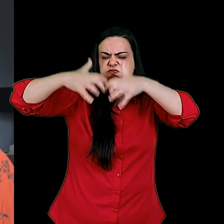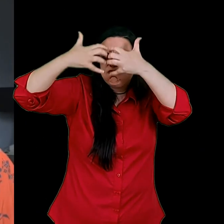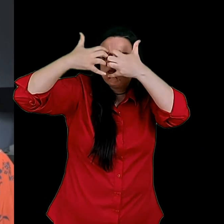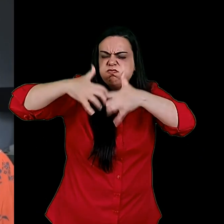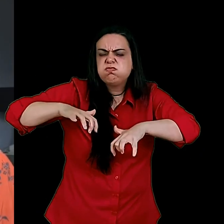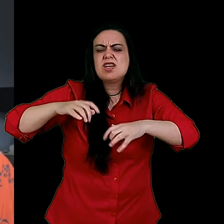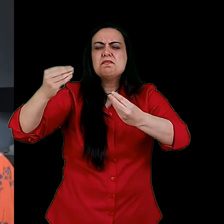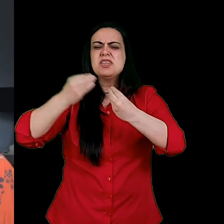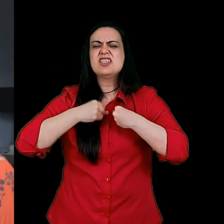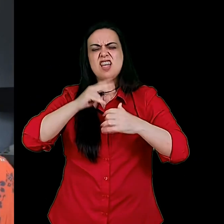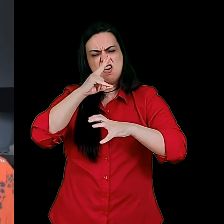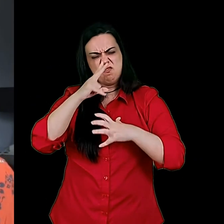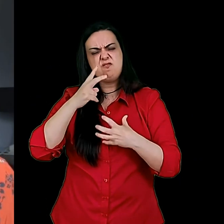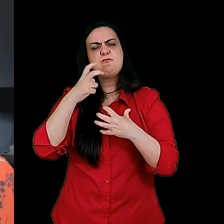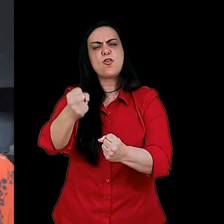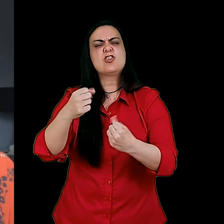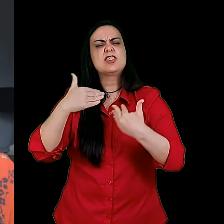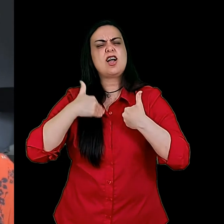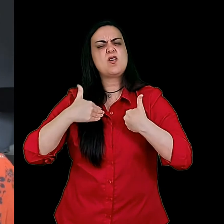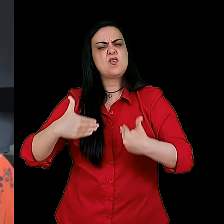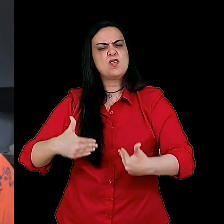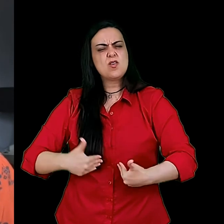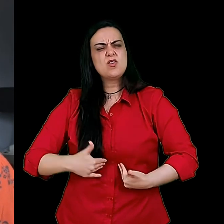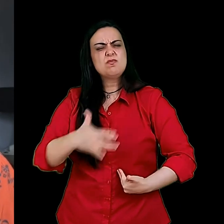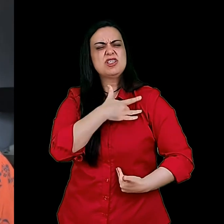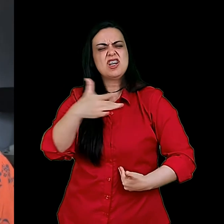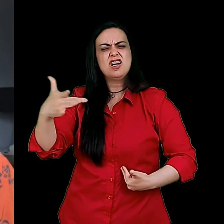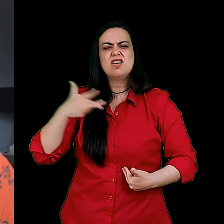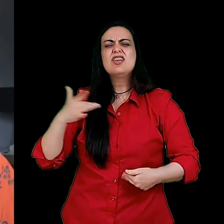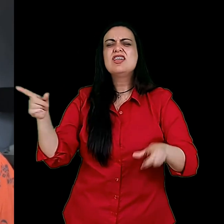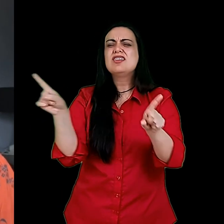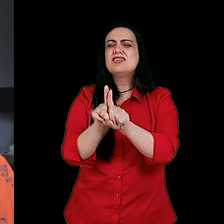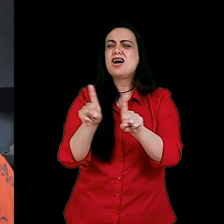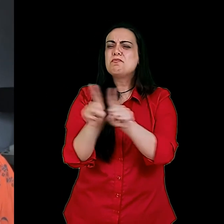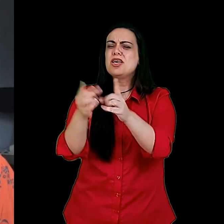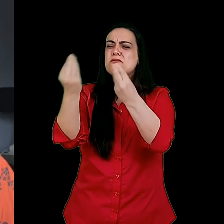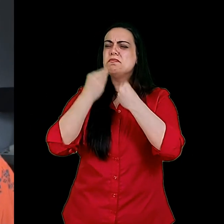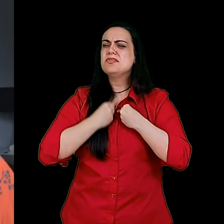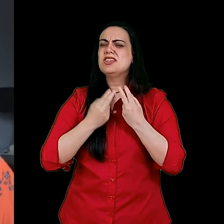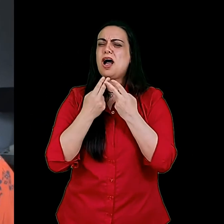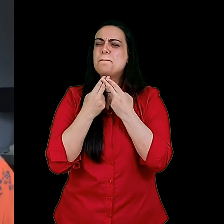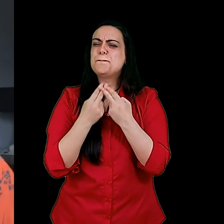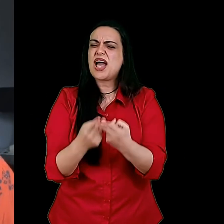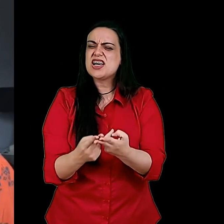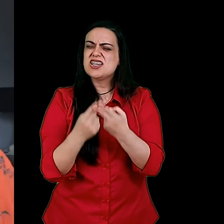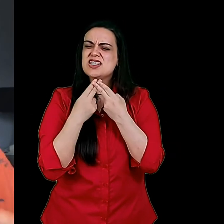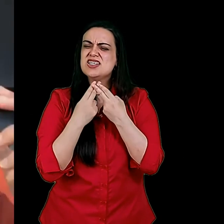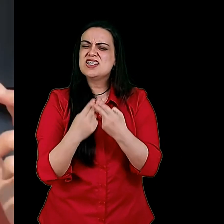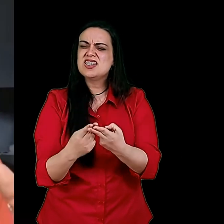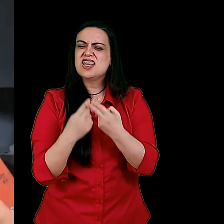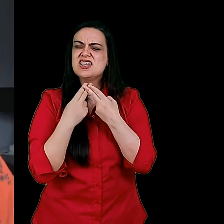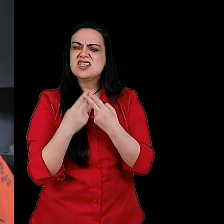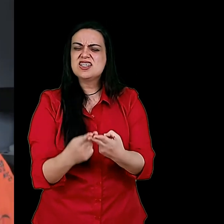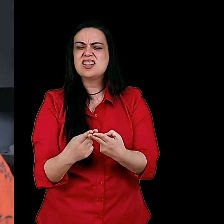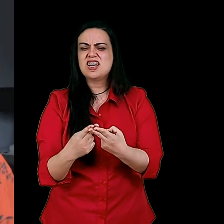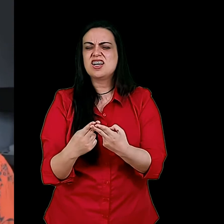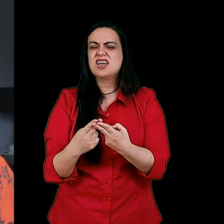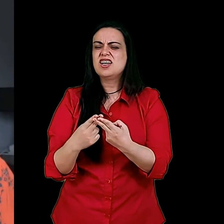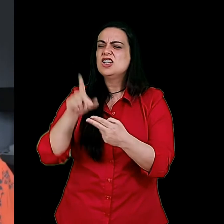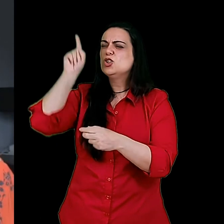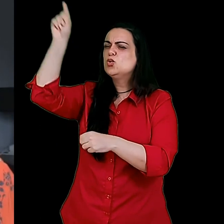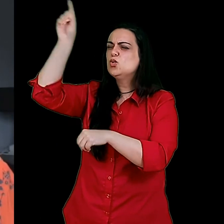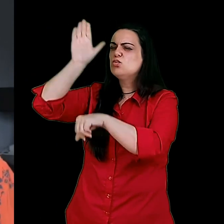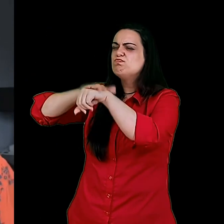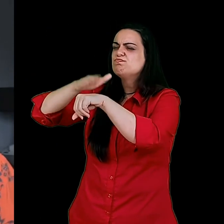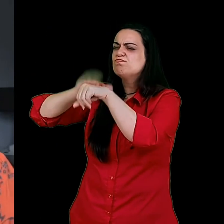me dá força física. Concede-me também a virtude da paciência para ser ministrada